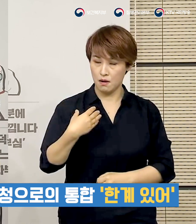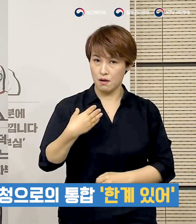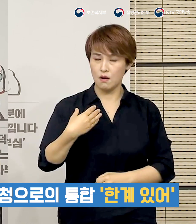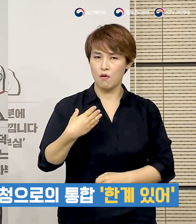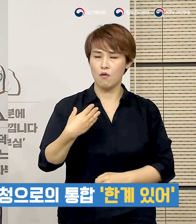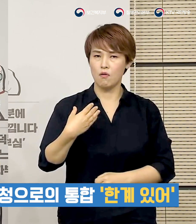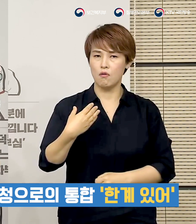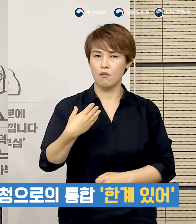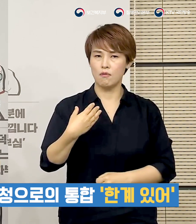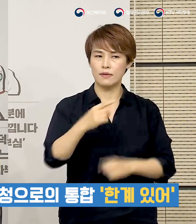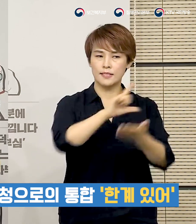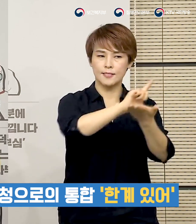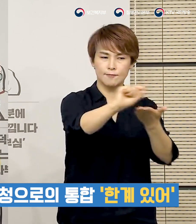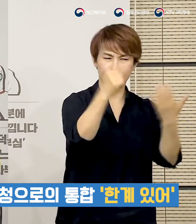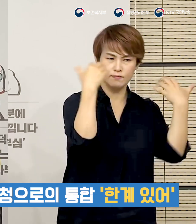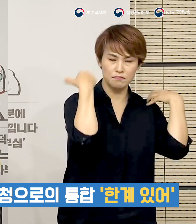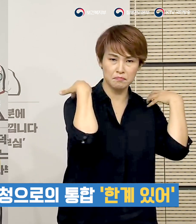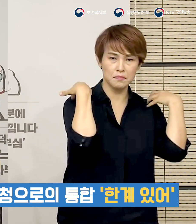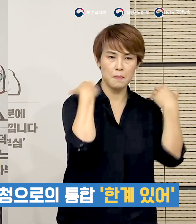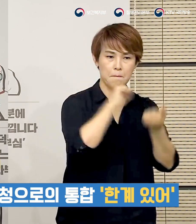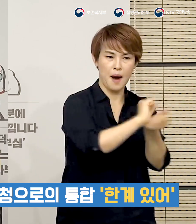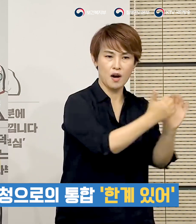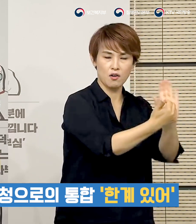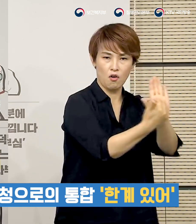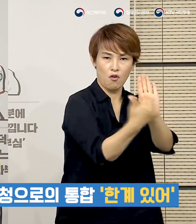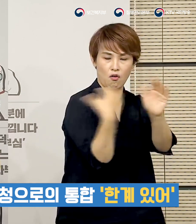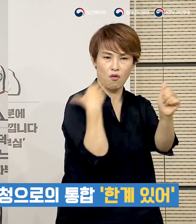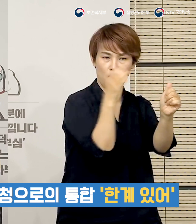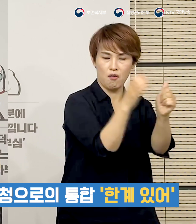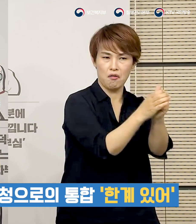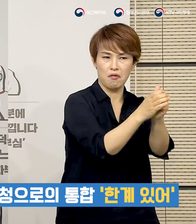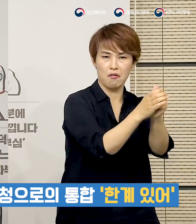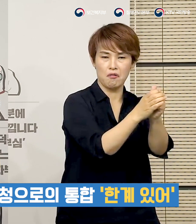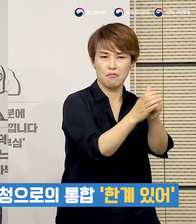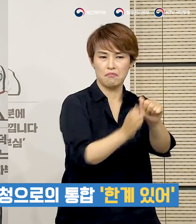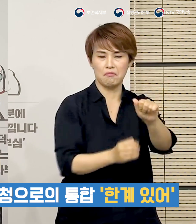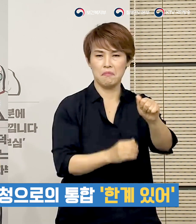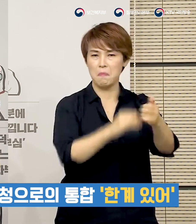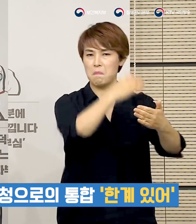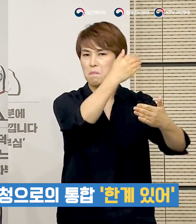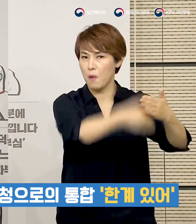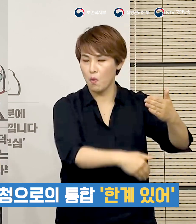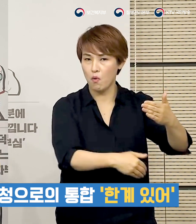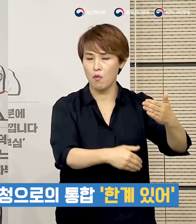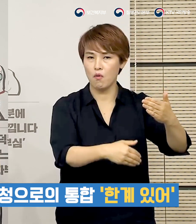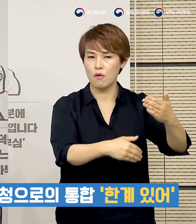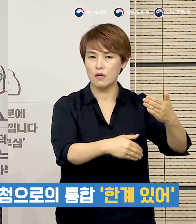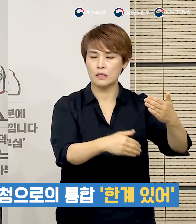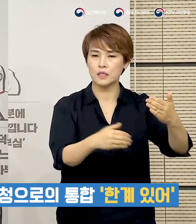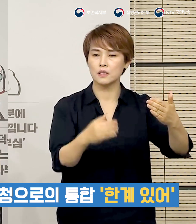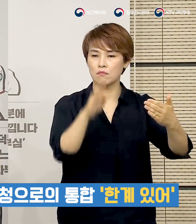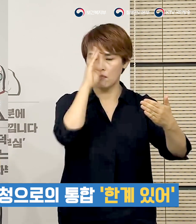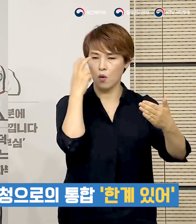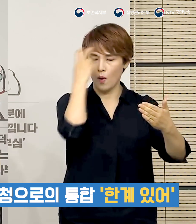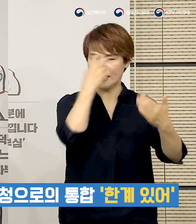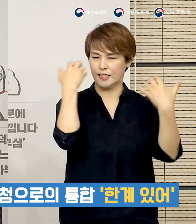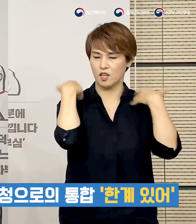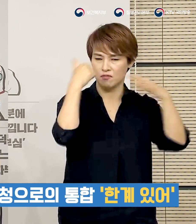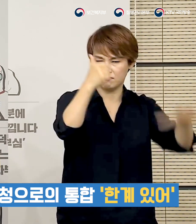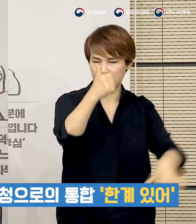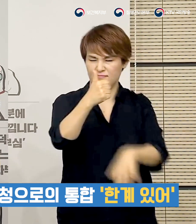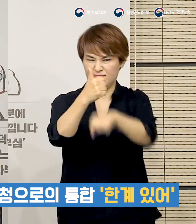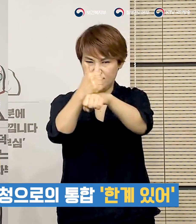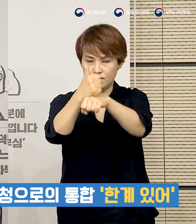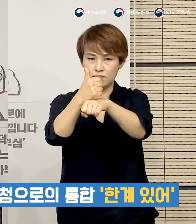방역 대응 기능을 삭제해버리고 그 대응 기능 자체를 질병관리청으로 통합해서